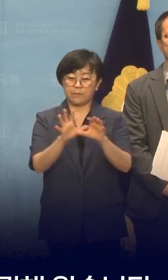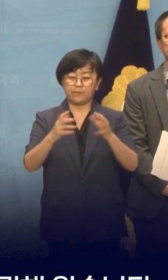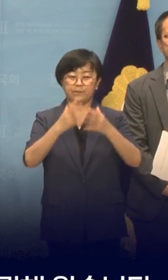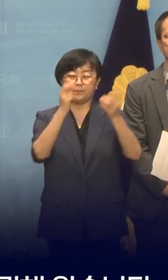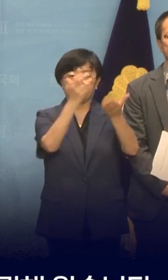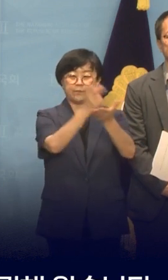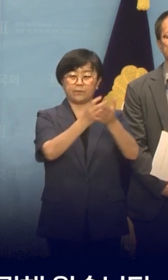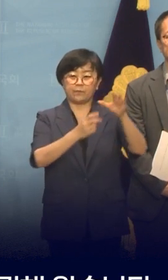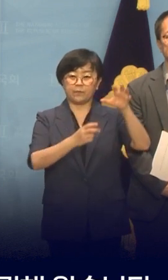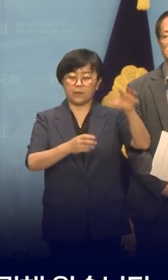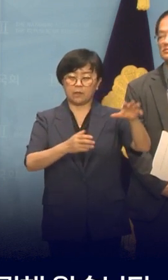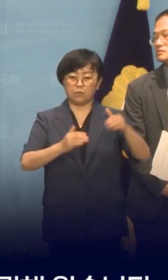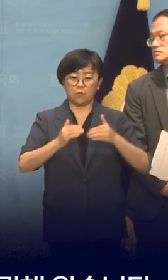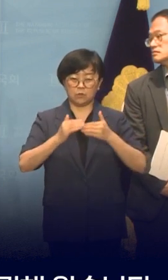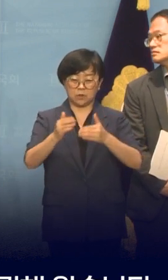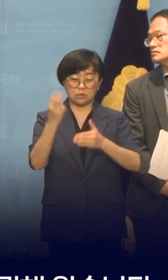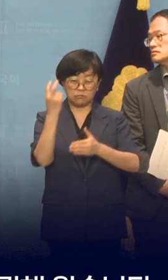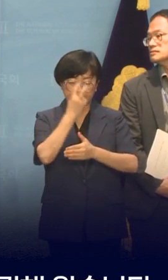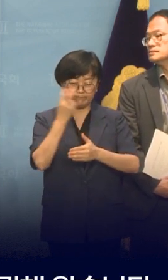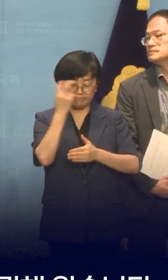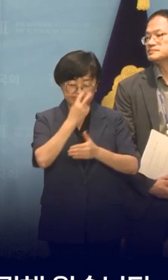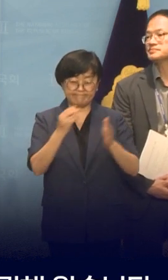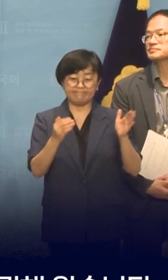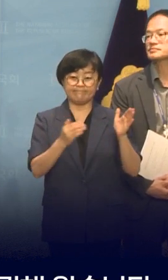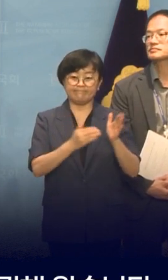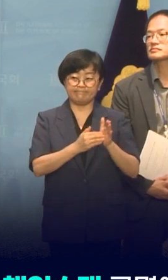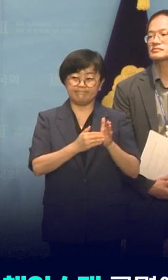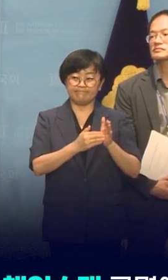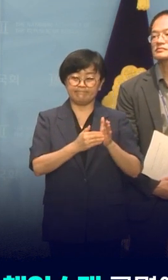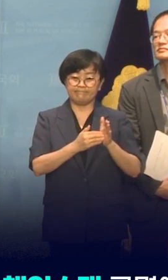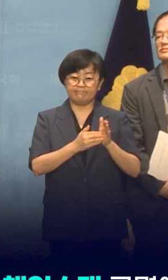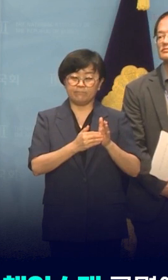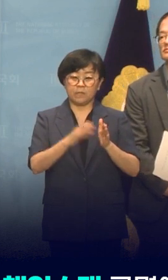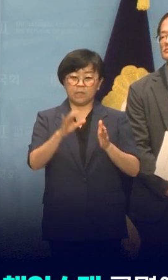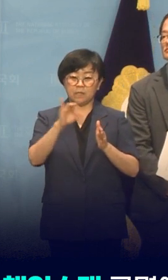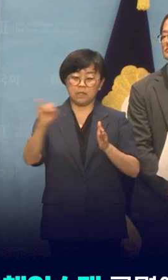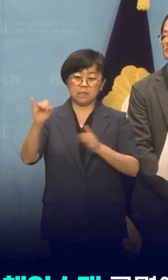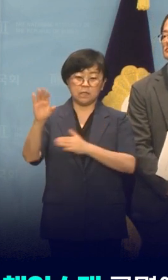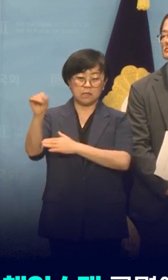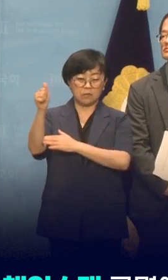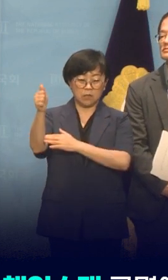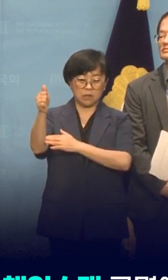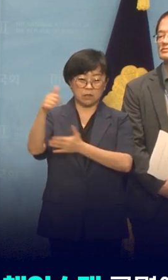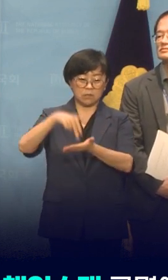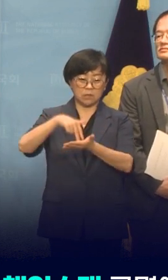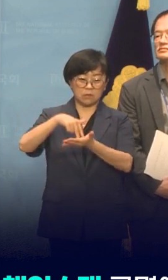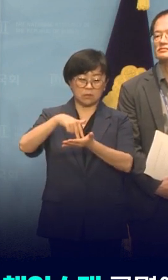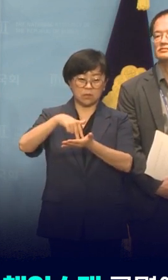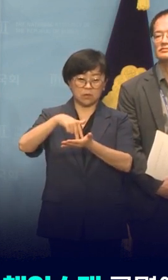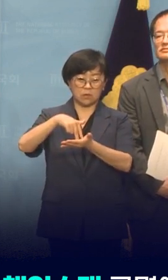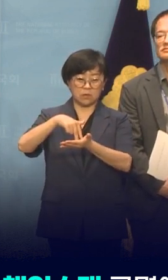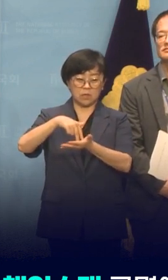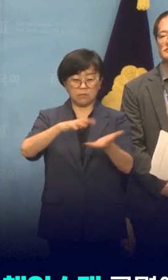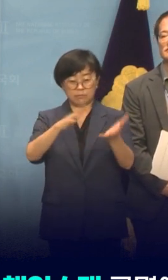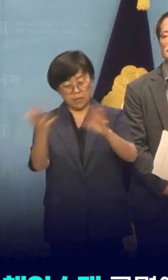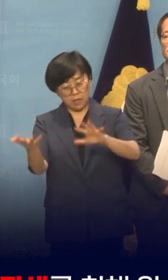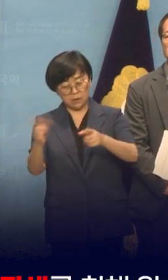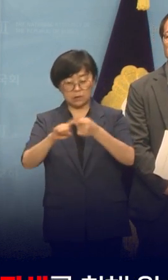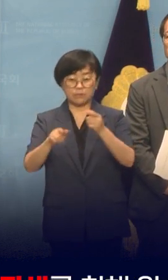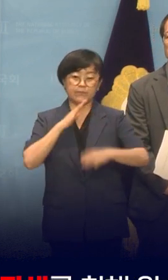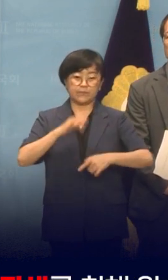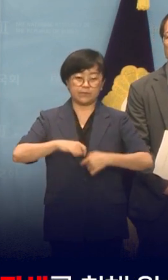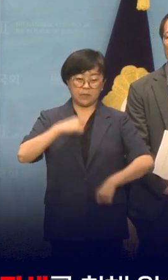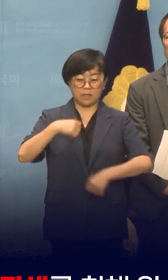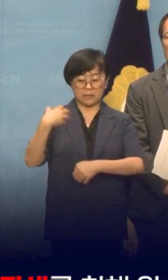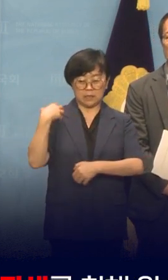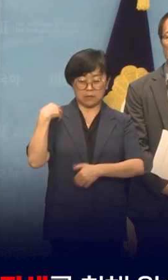헌재의 탄핵 심판 전 과정을 모니터링 해왔습니다 이상민 장관 측에서는 참사의 진실과 책임소재 규명에